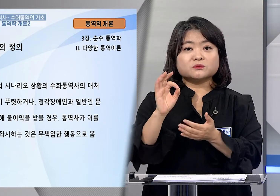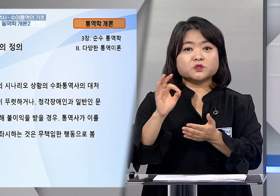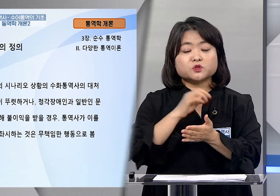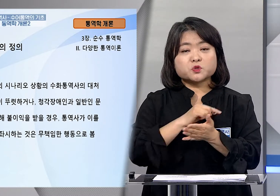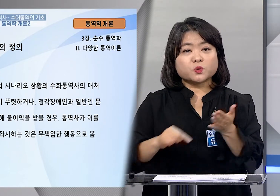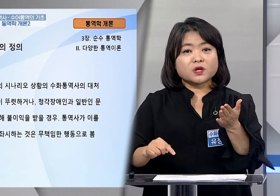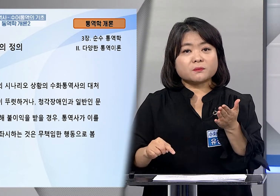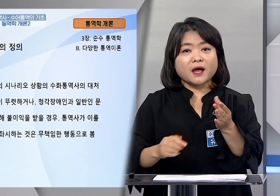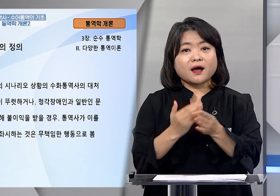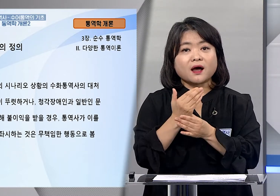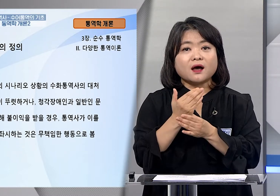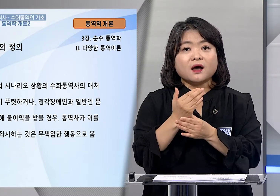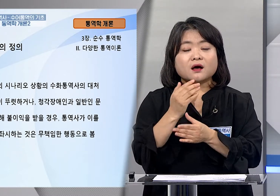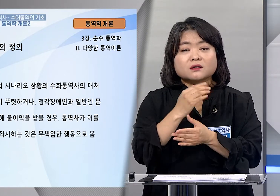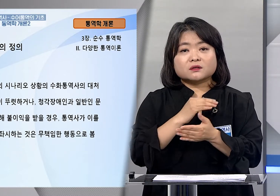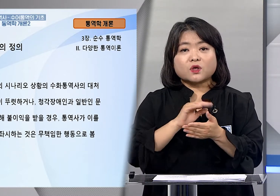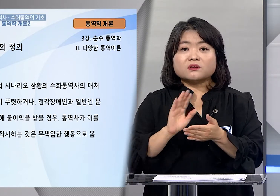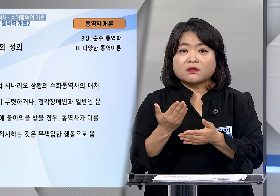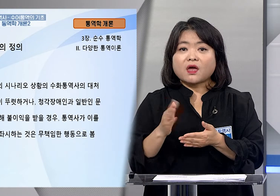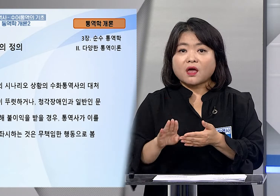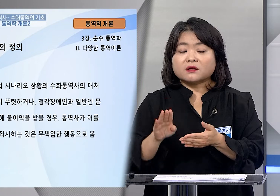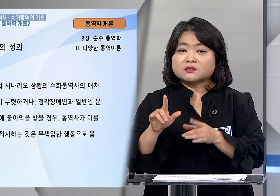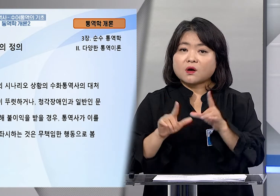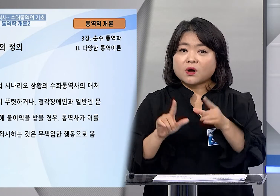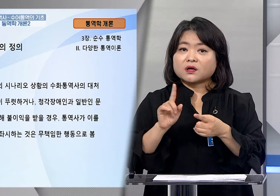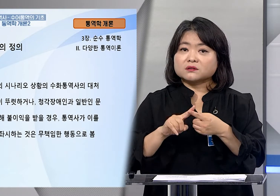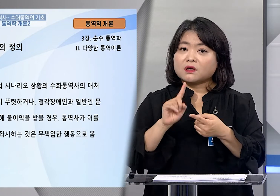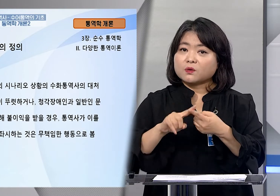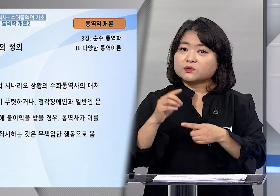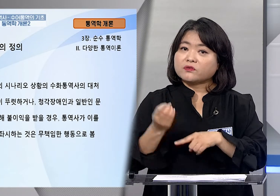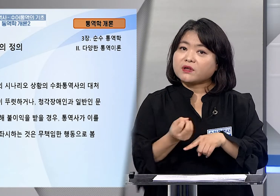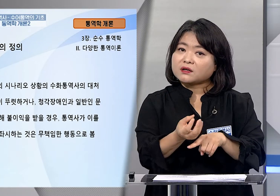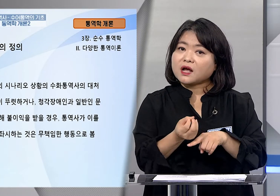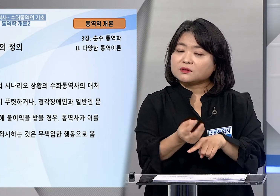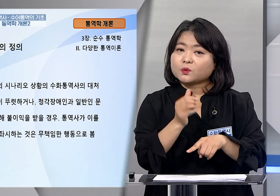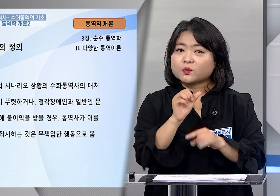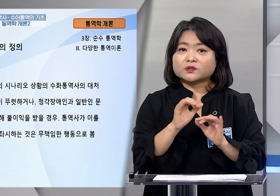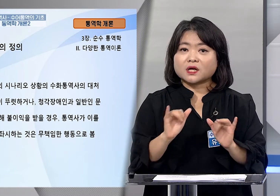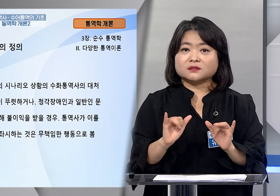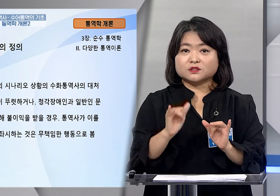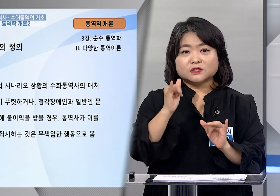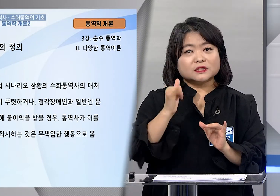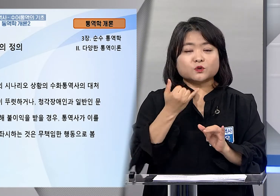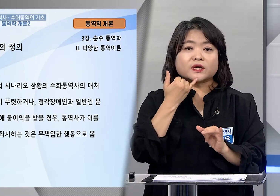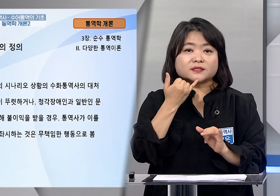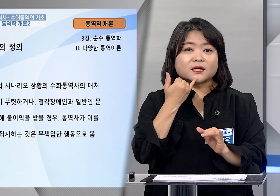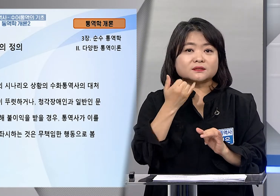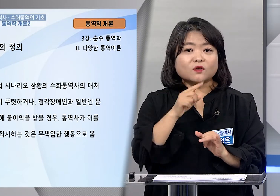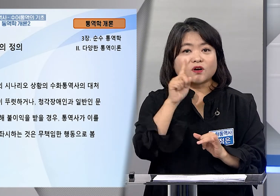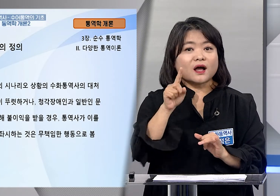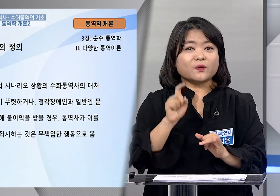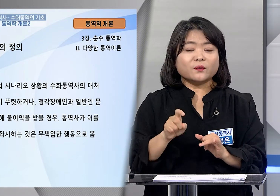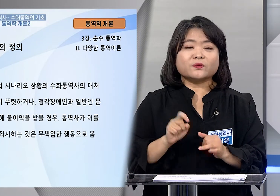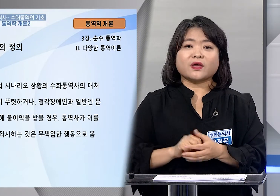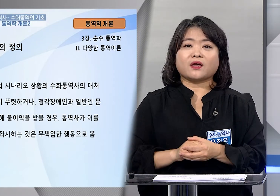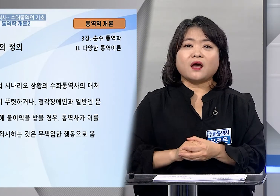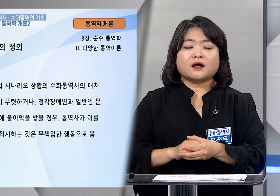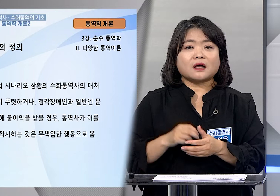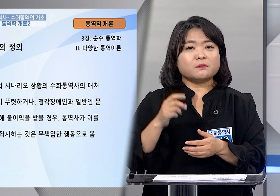금전적인 손해를 봐야 되는데 이 상황에 그대로 전달을 한 통역사는 괜찮은 건가요? 한번